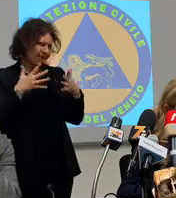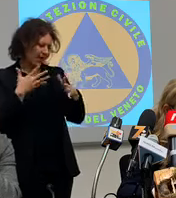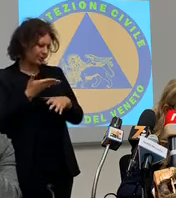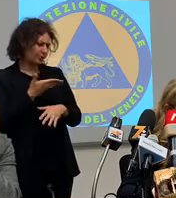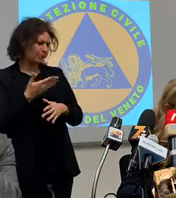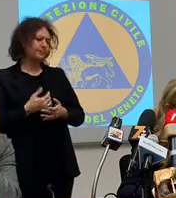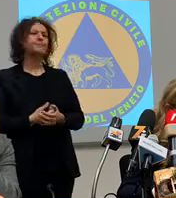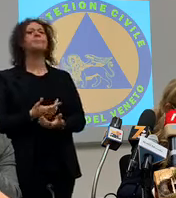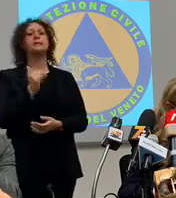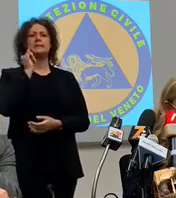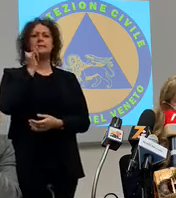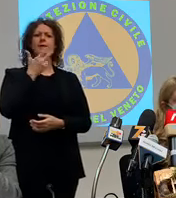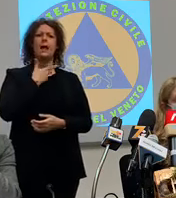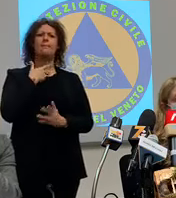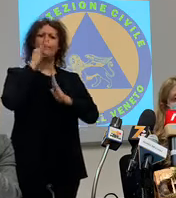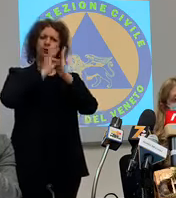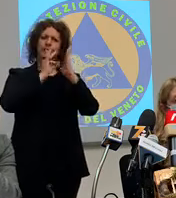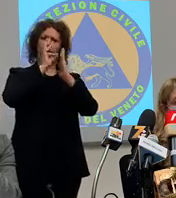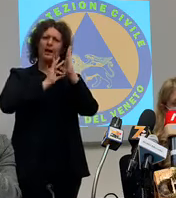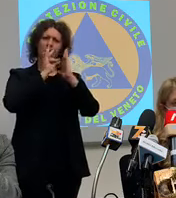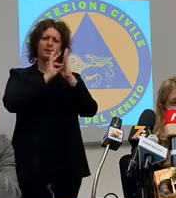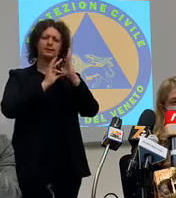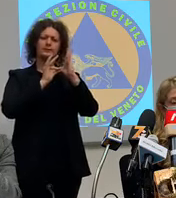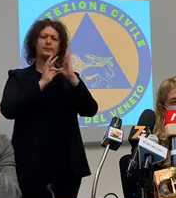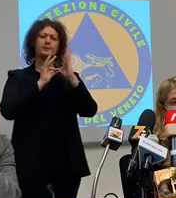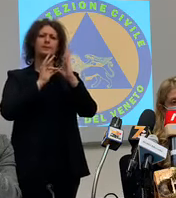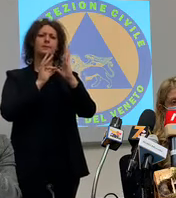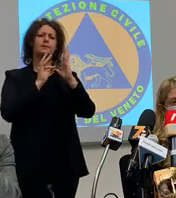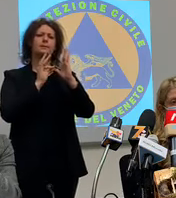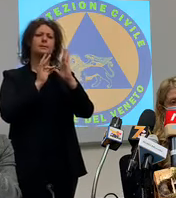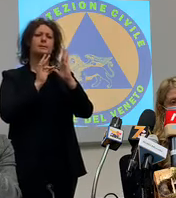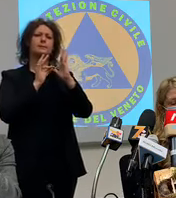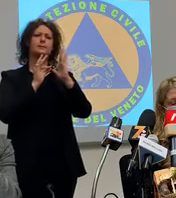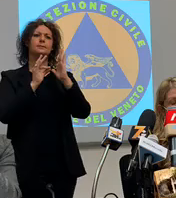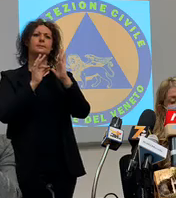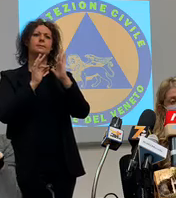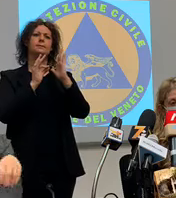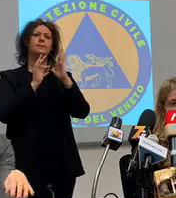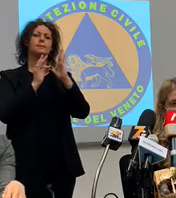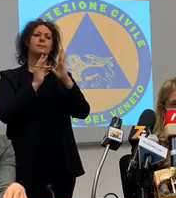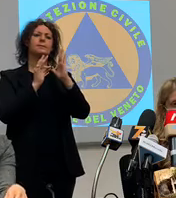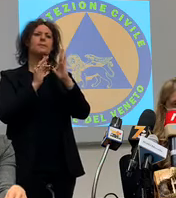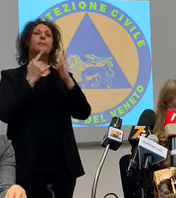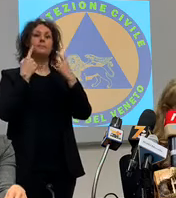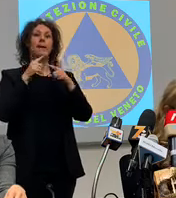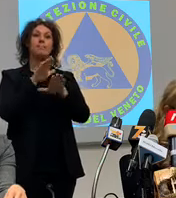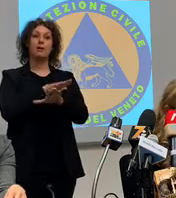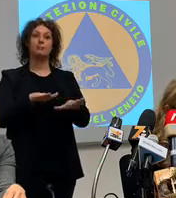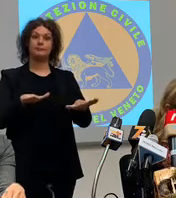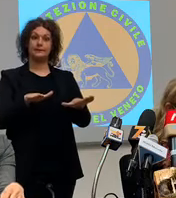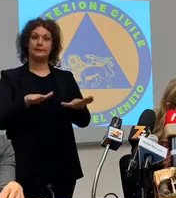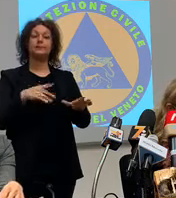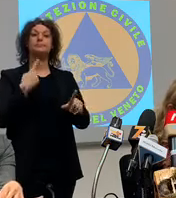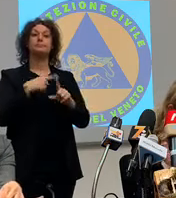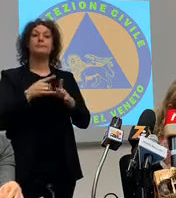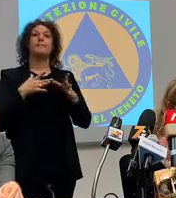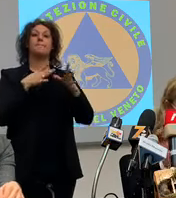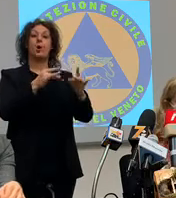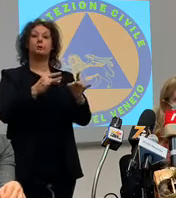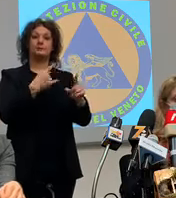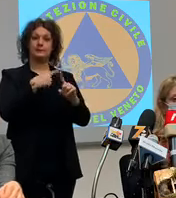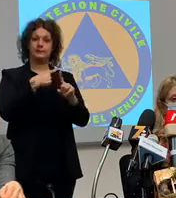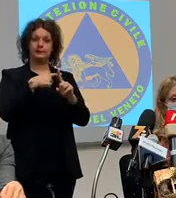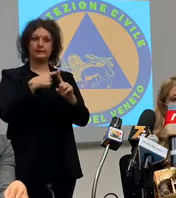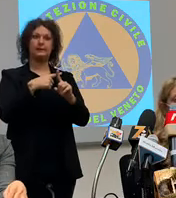abbiamo abbiamo dei dati anche per quanto riguarda la la la positività nei bambini magari insomma vi